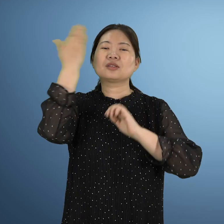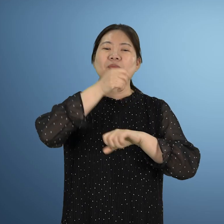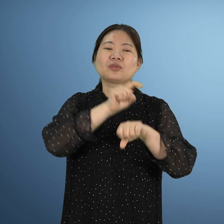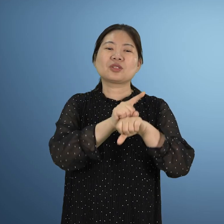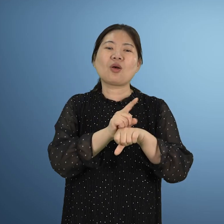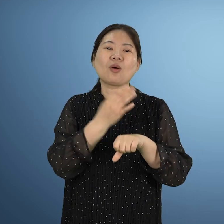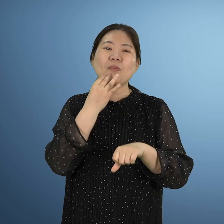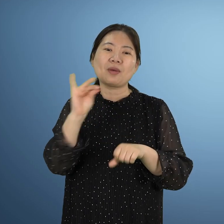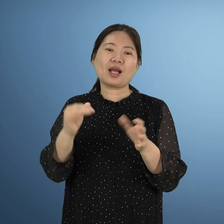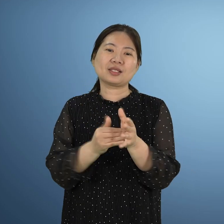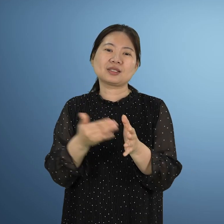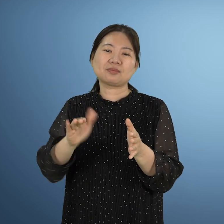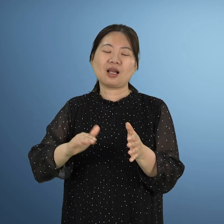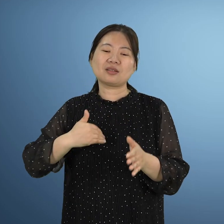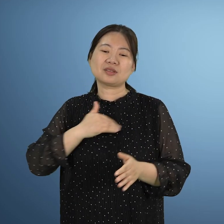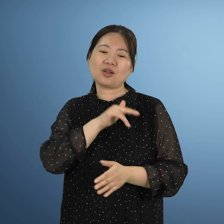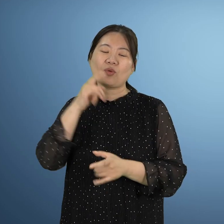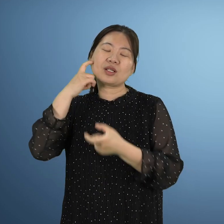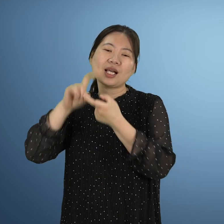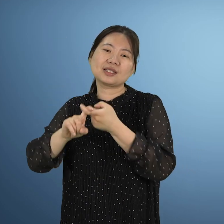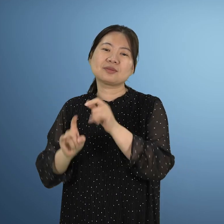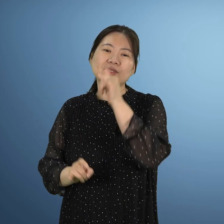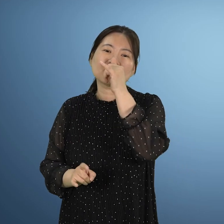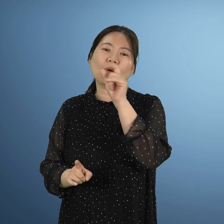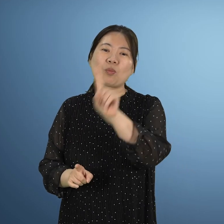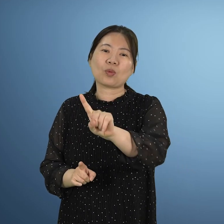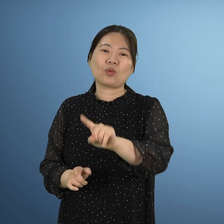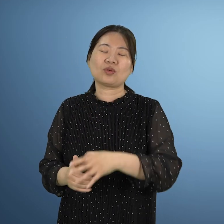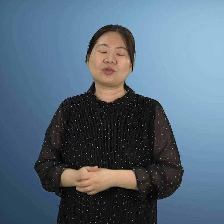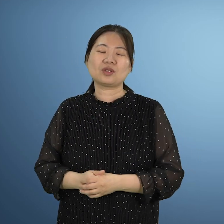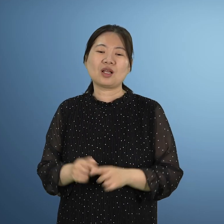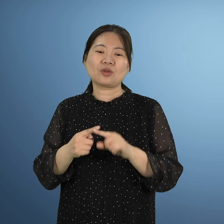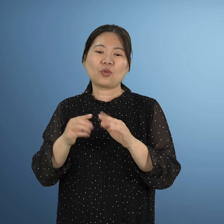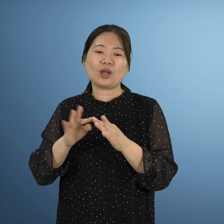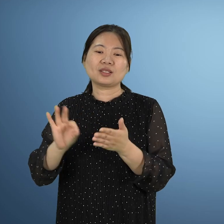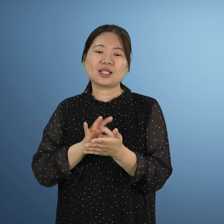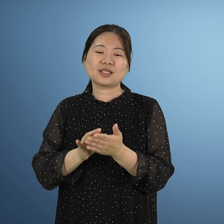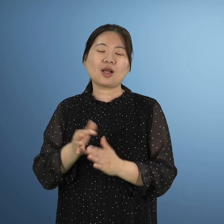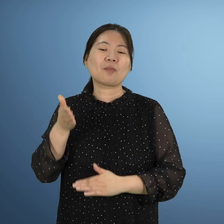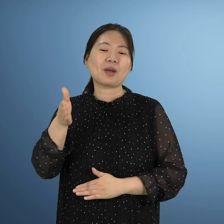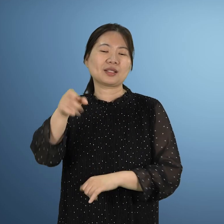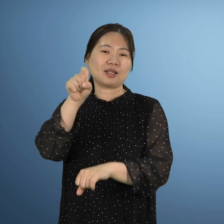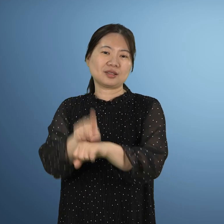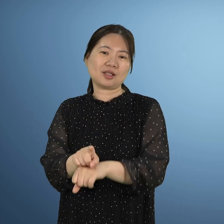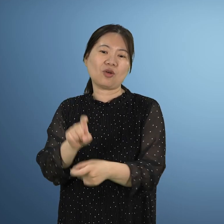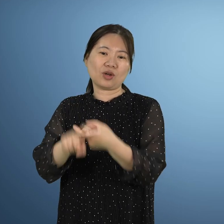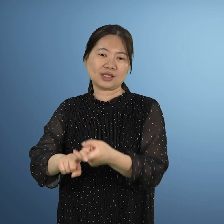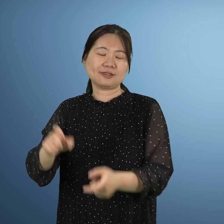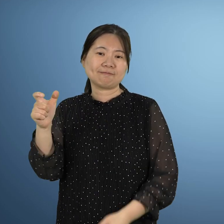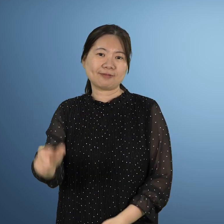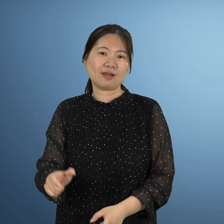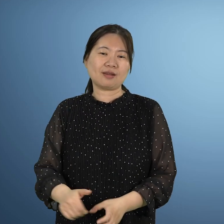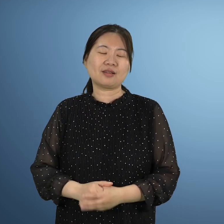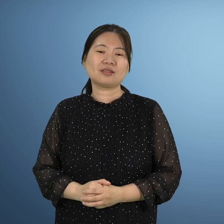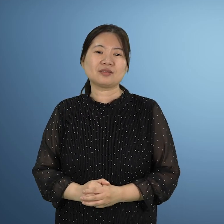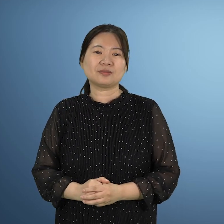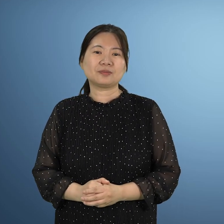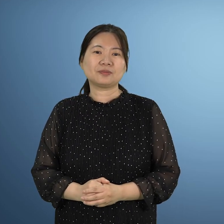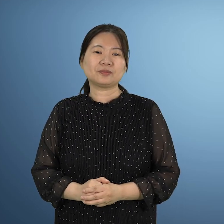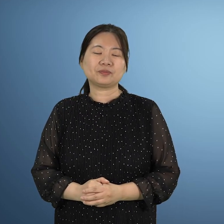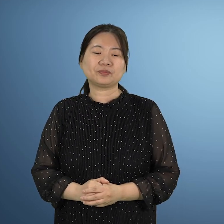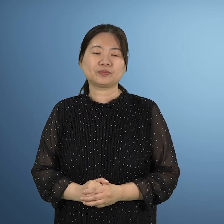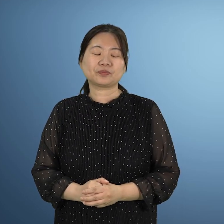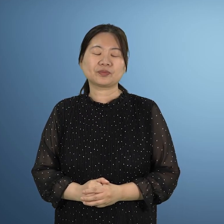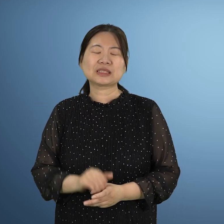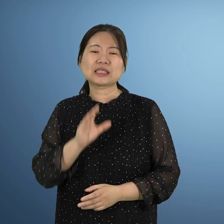투명성도 투명성이지만 저희들의 관심은 교회 재정의 방향성에 관심이 많습니다.